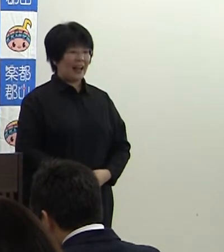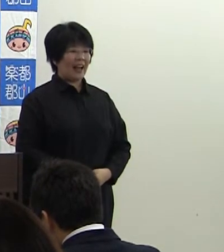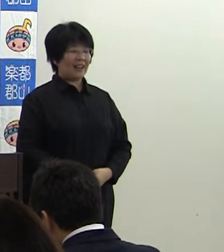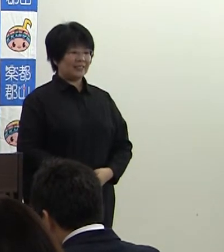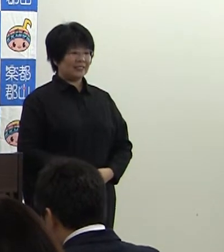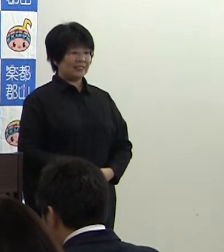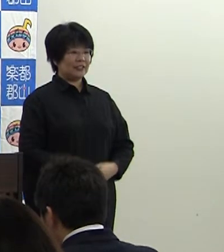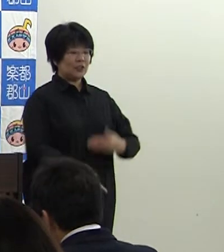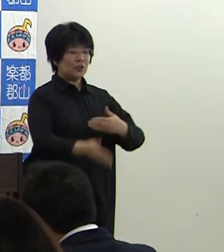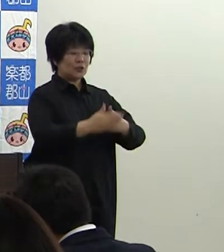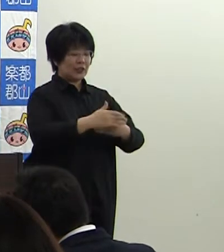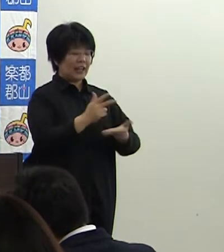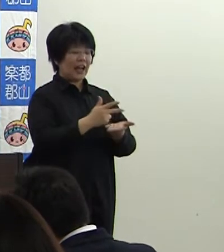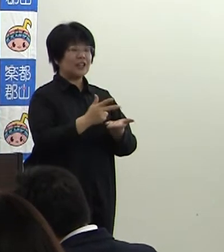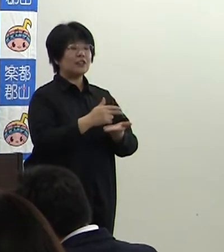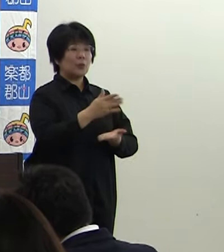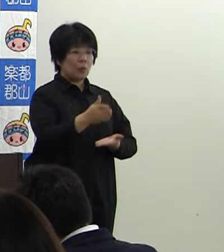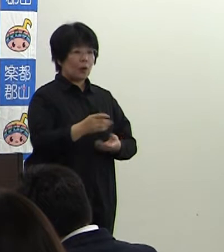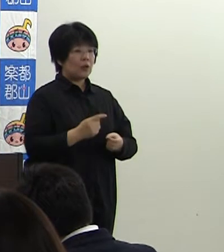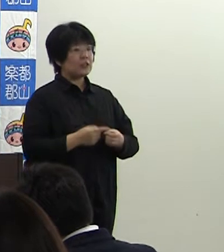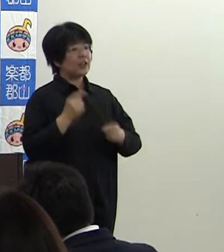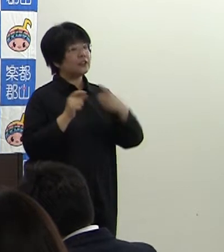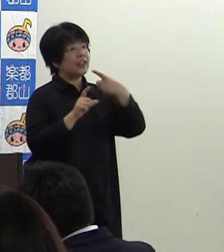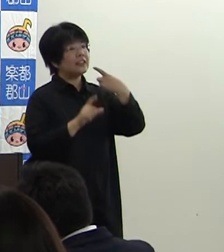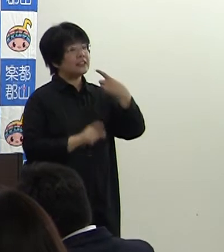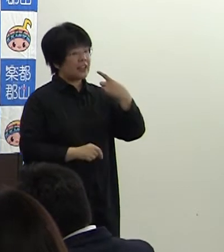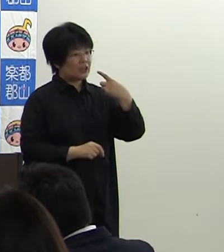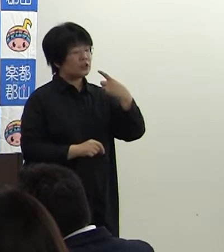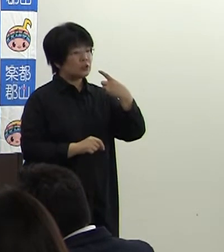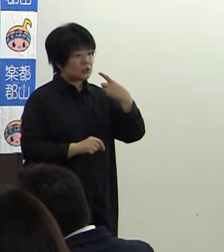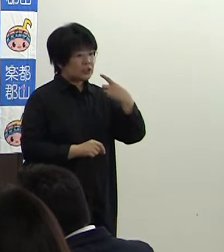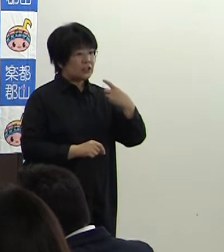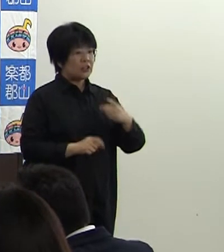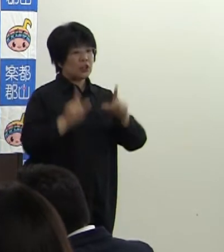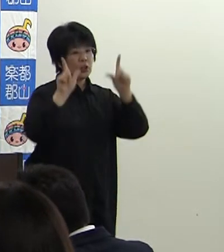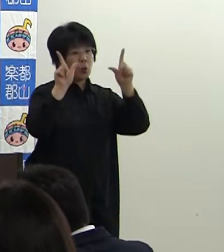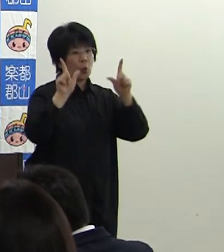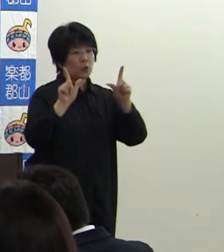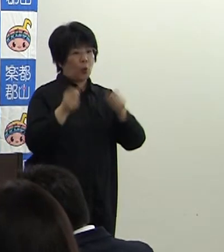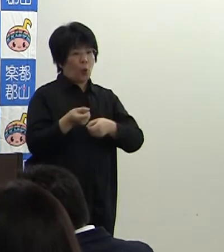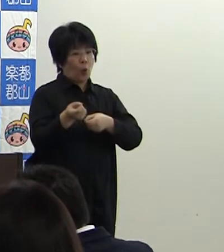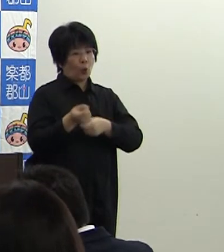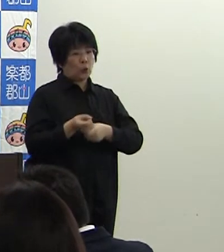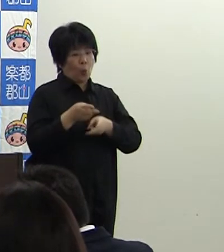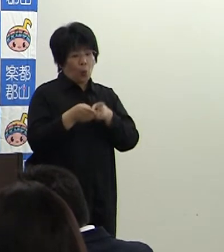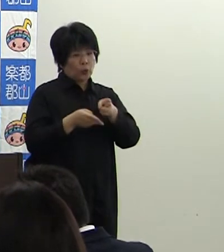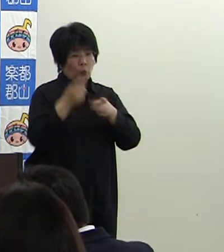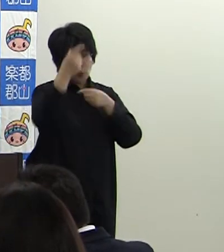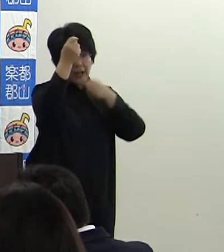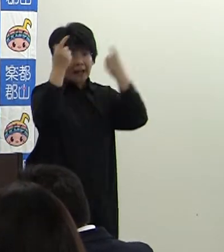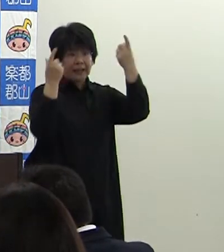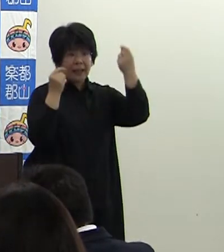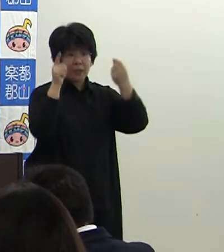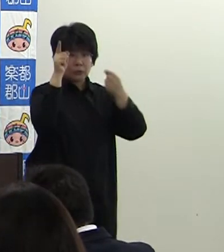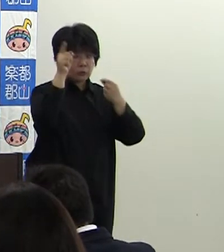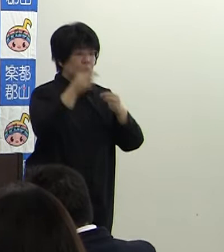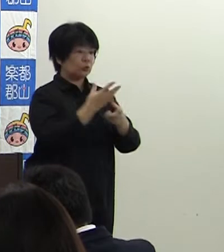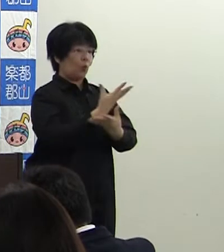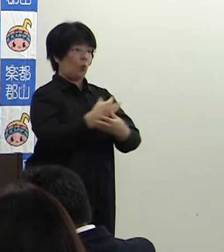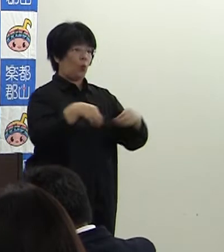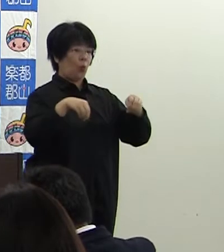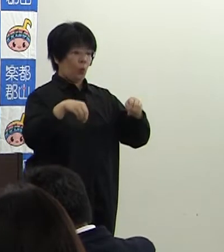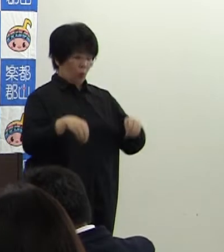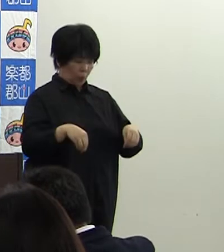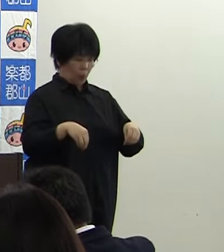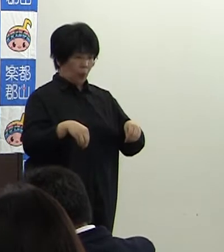ますが、昨年1月に東京農工大さんと連携協定を結んでおりまして、すでに、実際に学